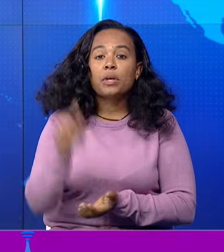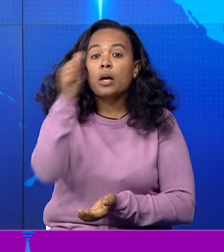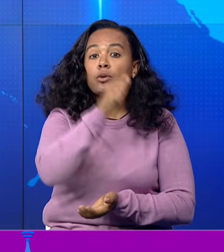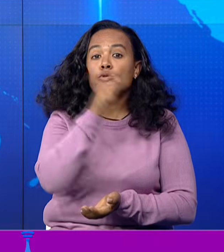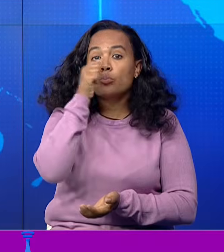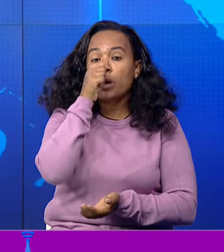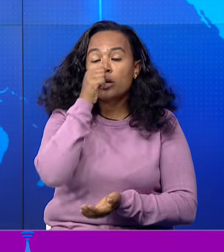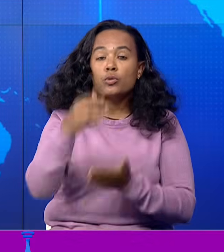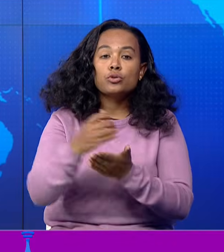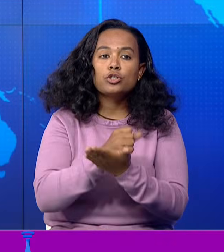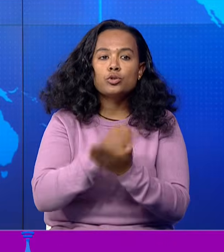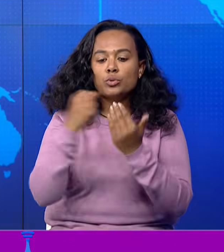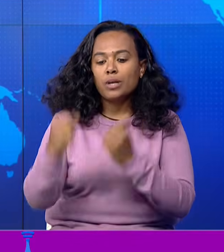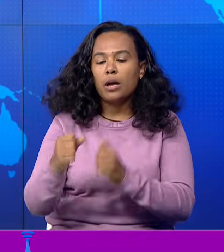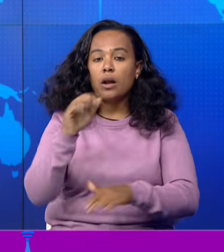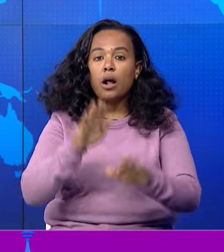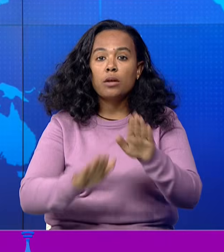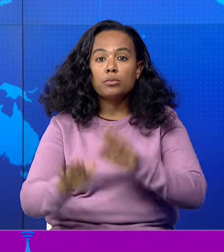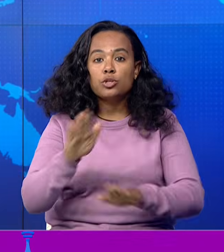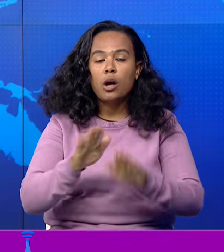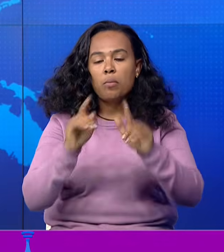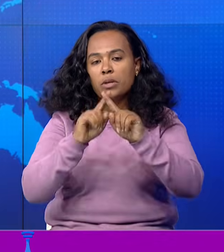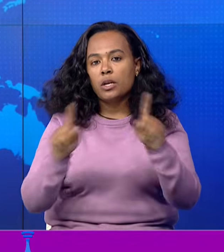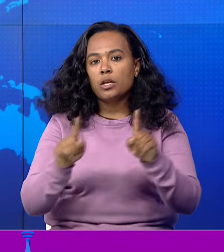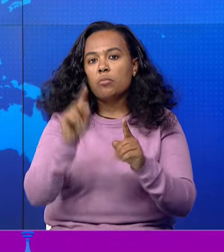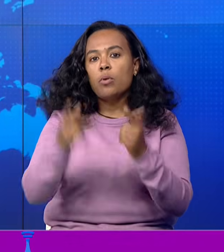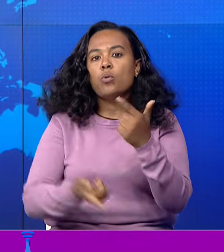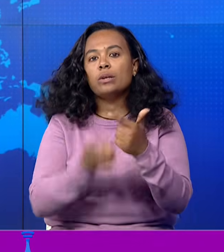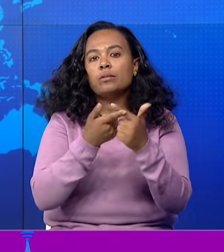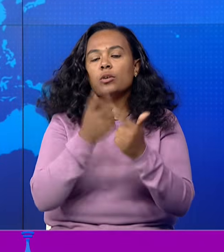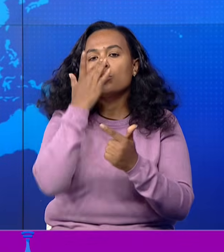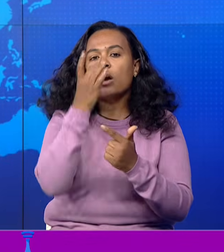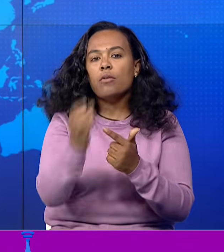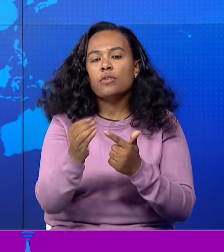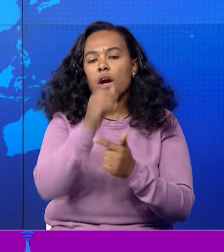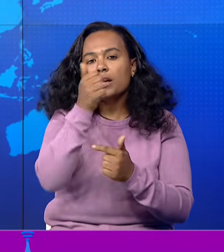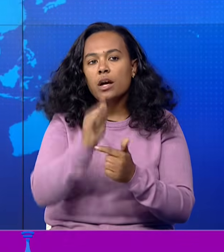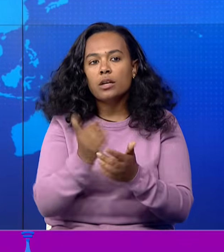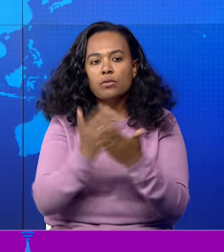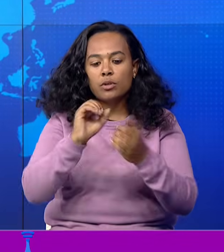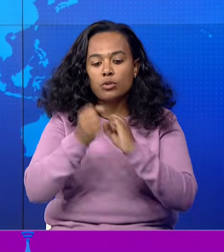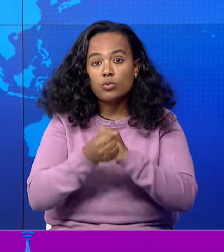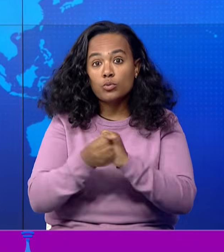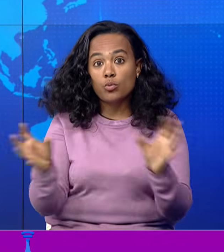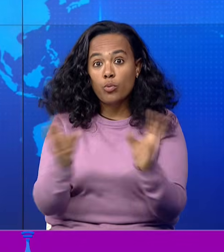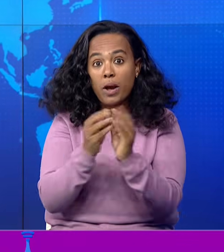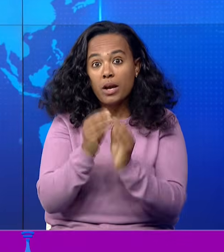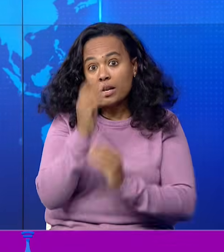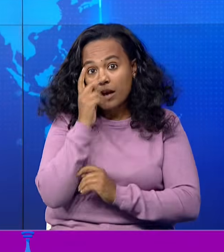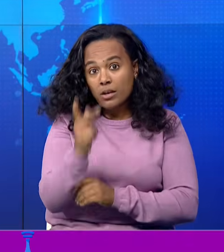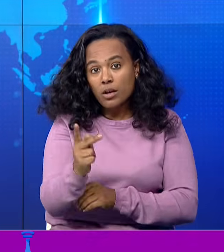ኢትዮጵያ የወሰደችው ጠንካራ እርምጃ በተለይም በሁለተኛው የአፍሪካ የአየር ንብረት ለውጥ ጉባኤም